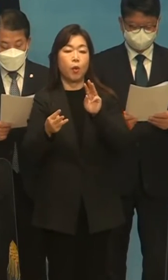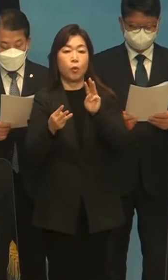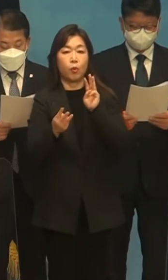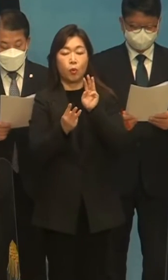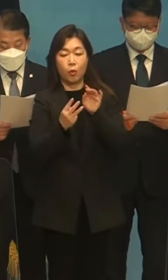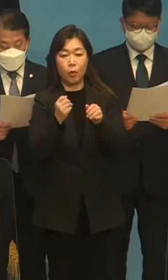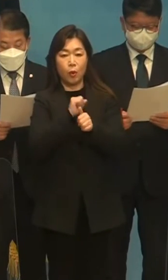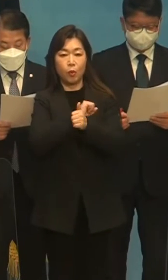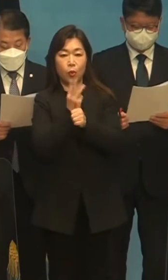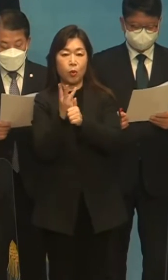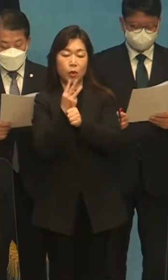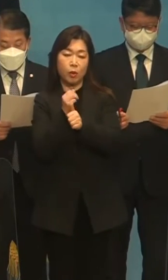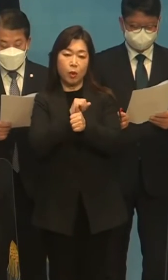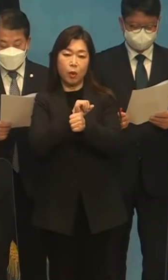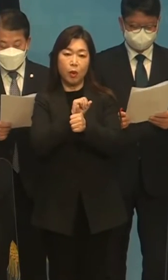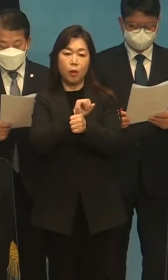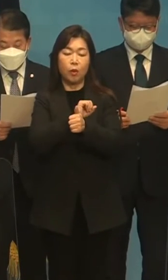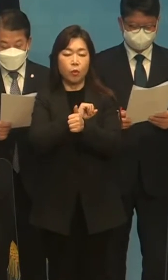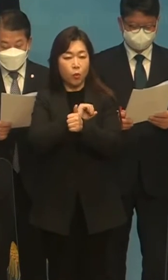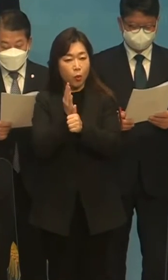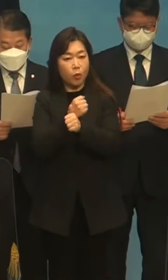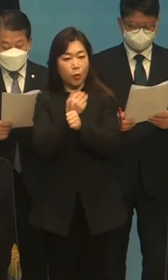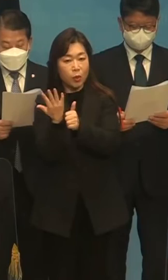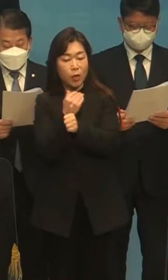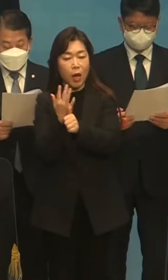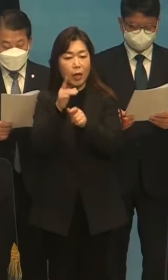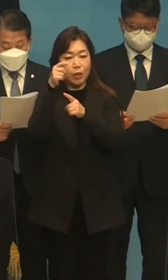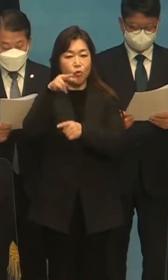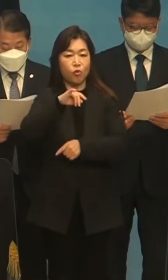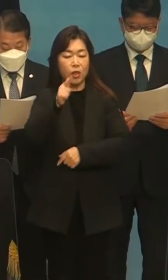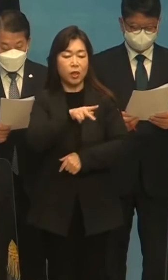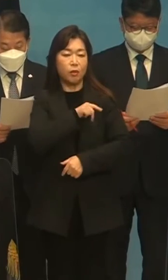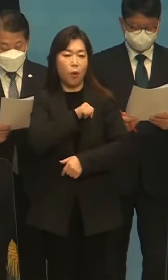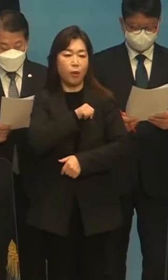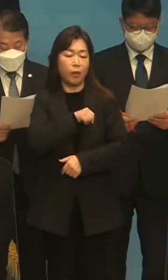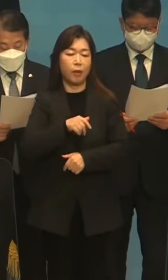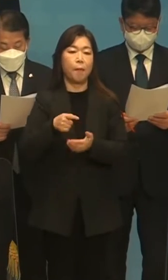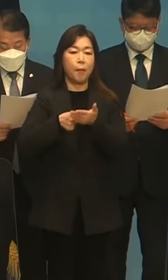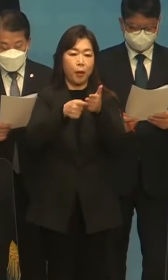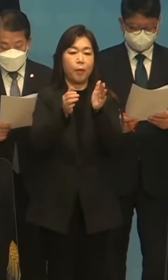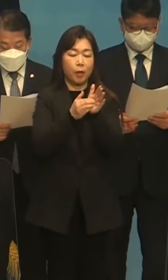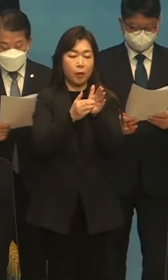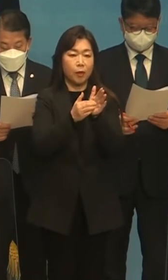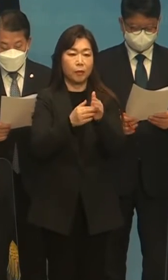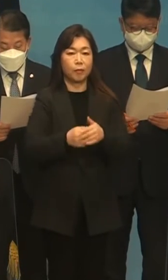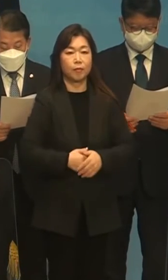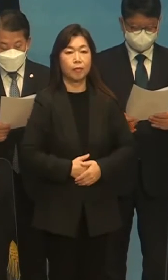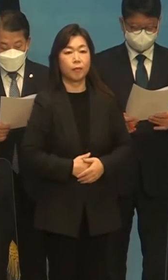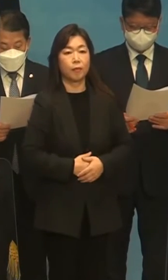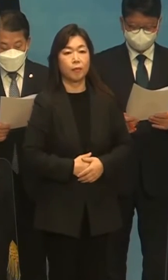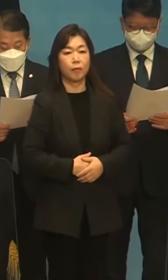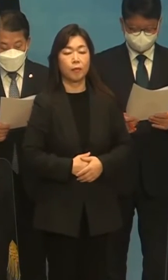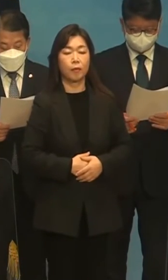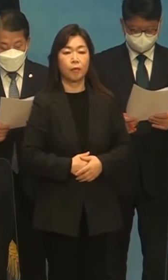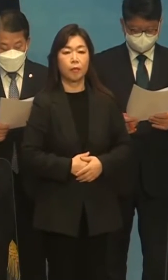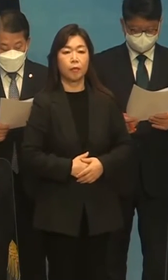의원의 대표 발의로 제출되어 있다. 입법 사안도 차질 없이 통과될 수 있도록 만전을 기할 것이다.